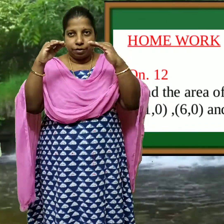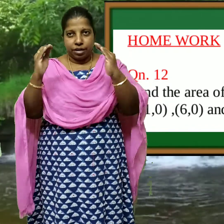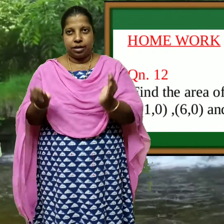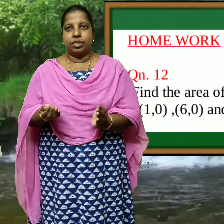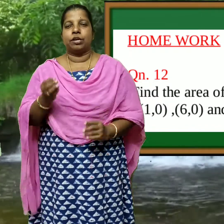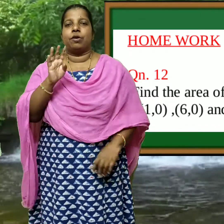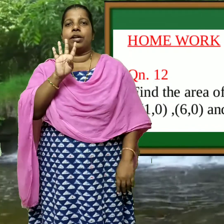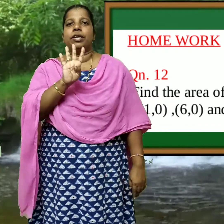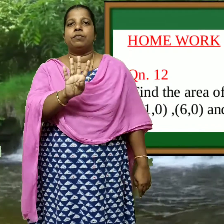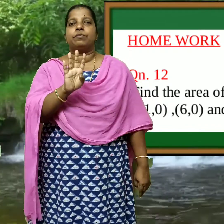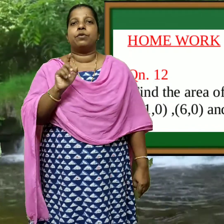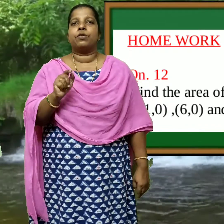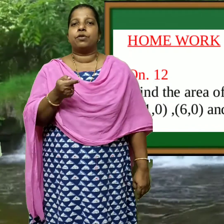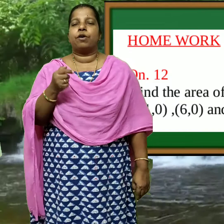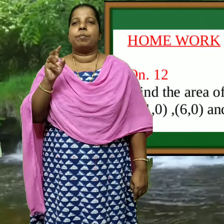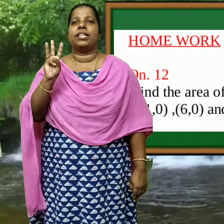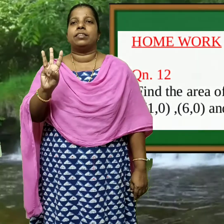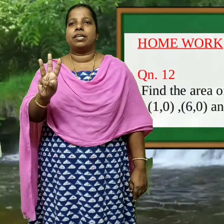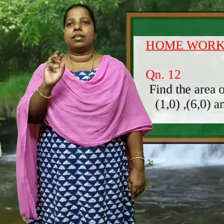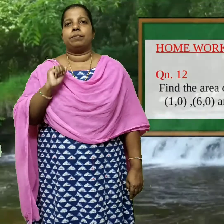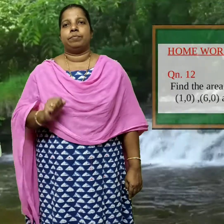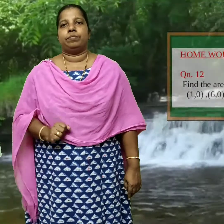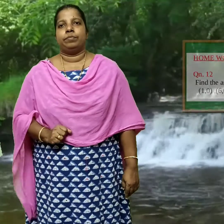6,0, അടുത്ത കോർഡിനേറ്റ് 4,3.